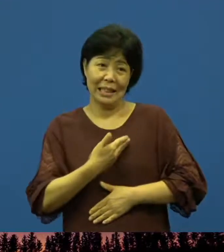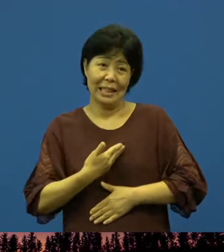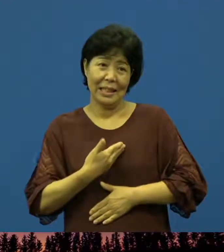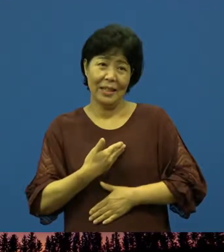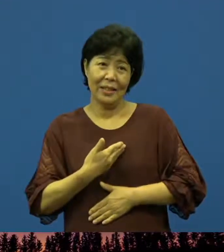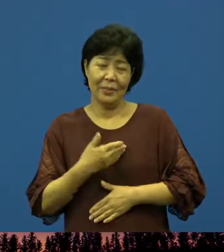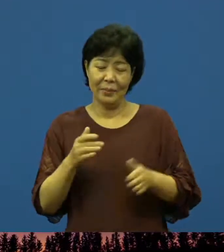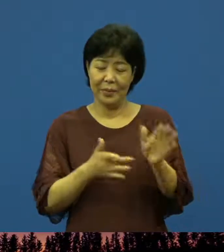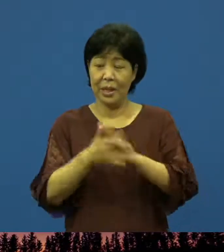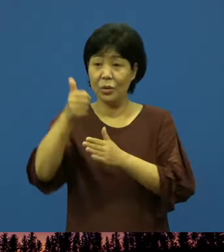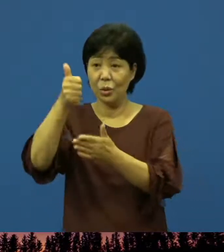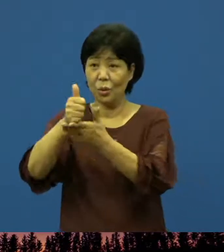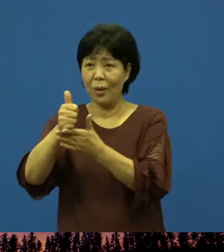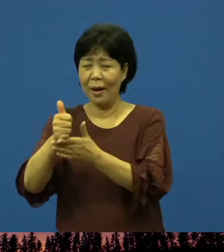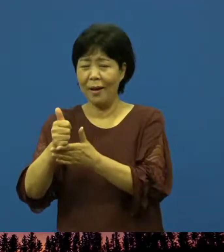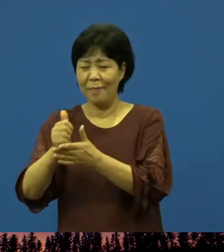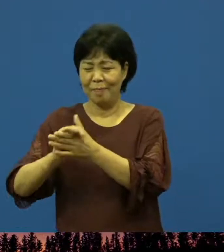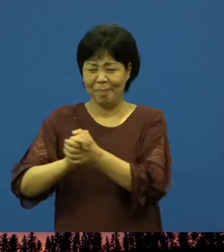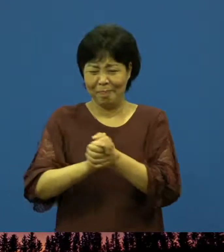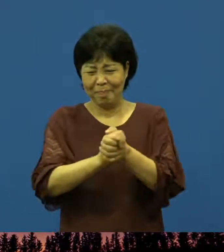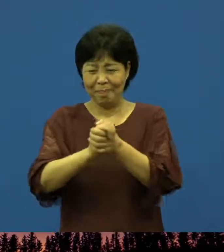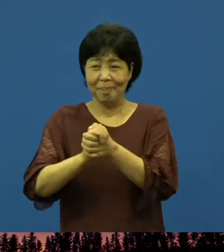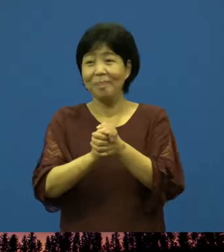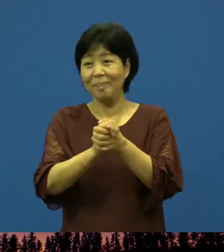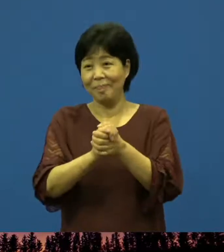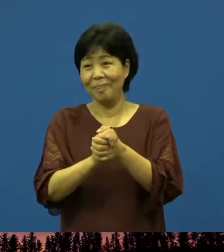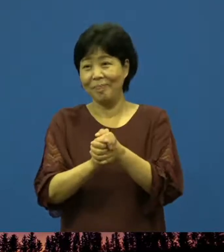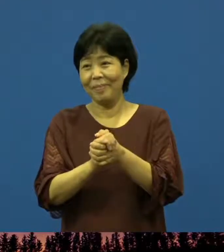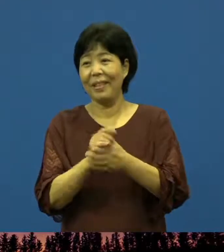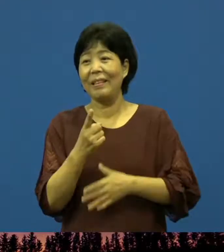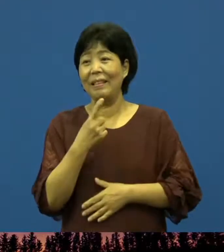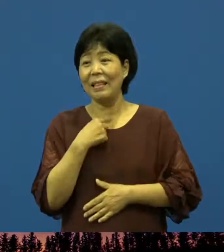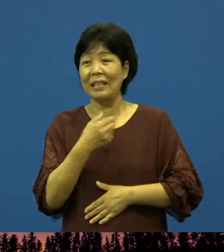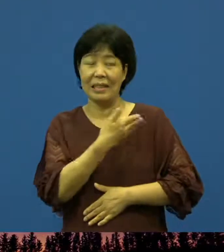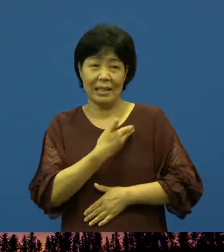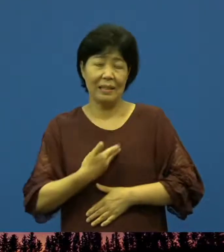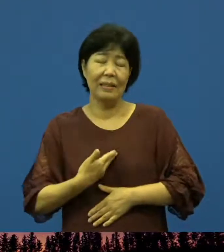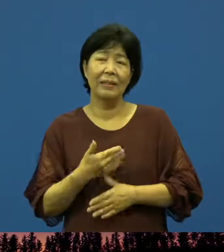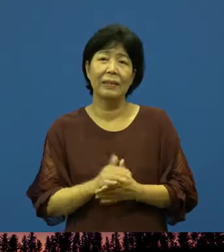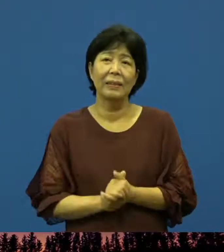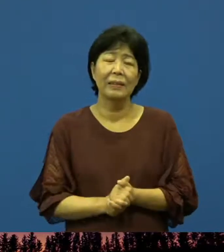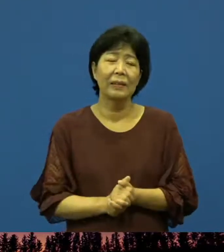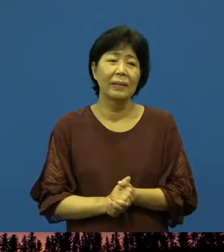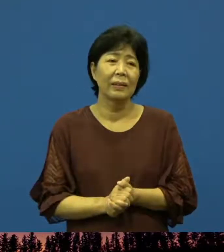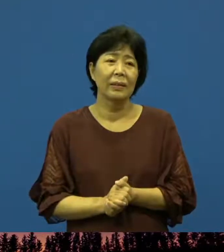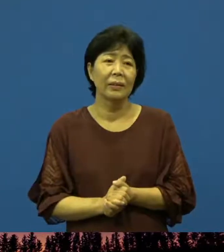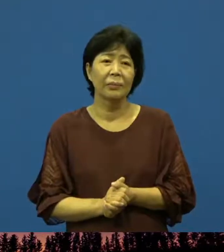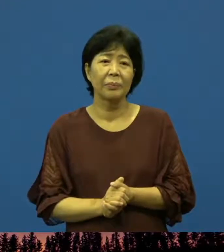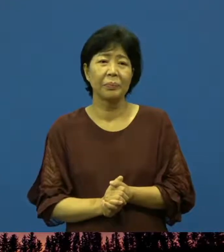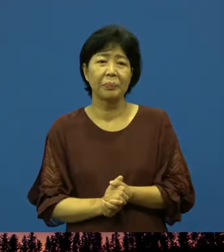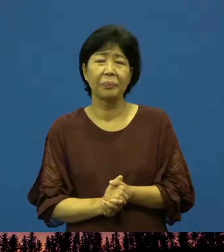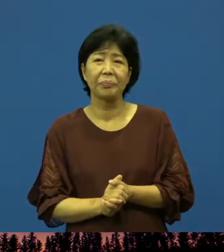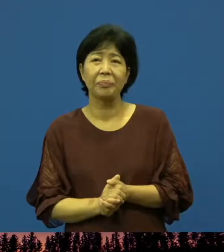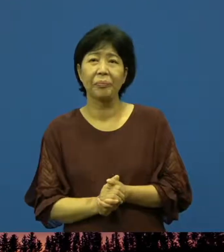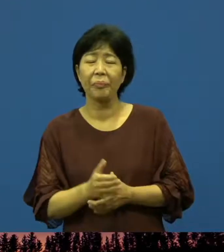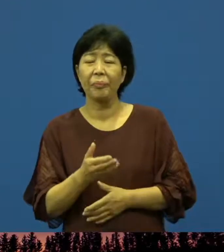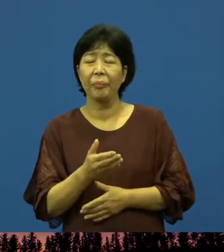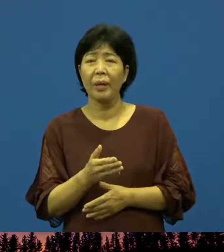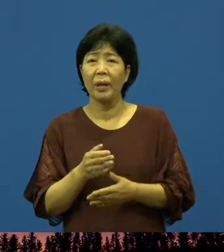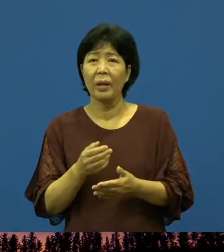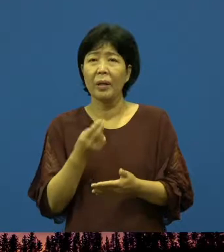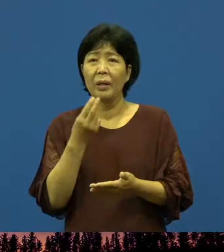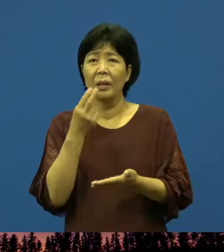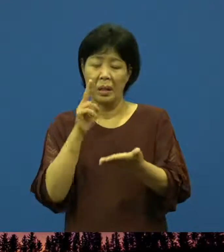누렸던 그런 제자 중에 한 사람이 요한입니다. 이 서신을 우리가 대할 때 중요한